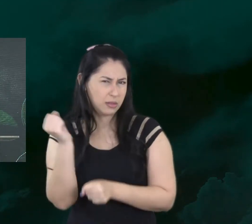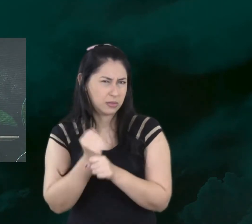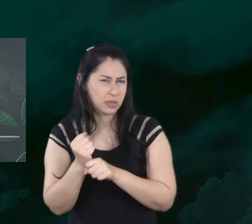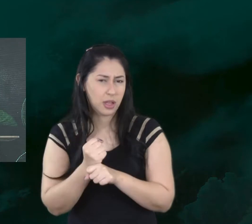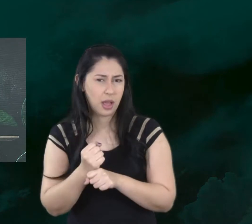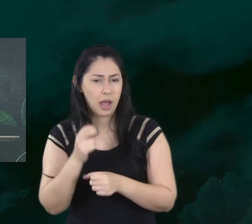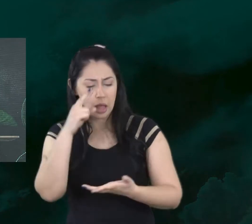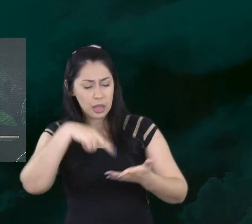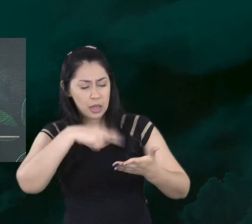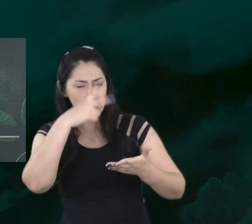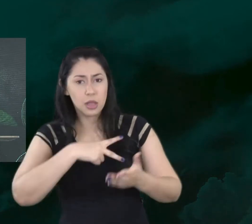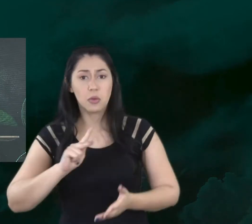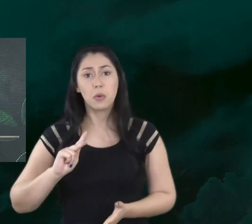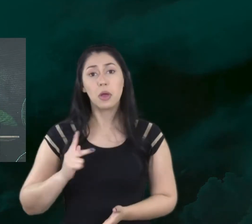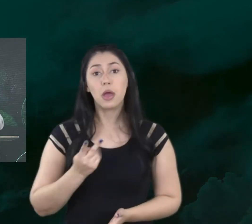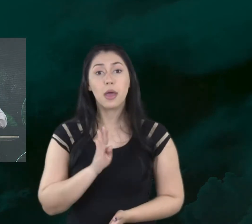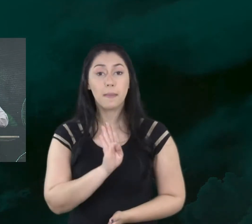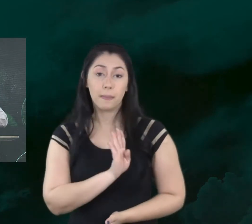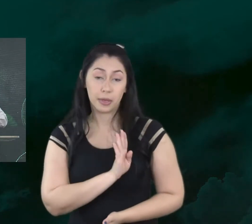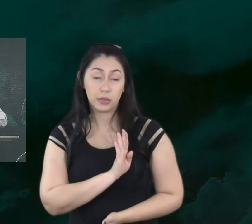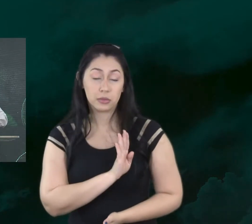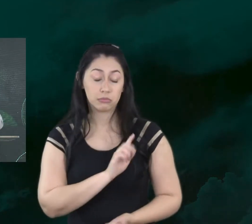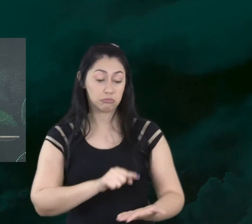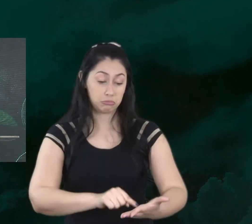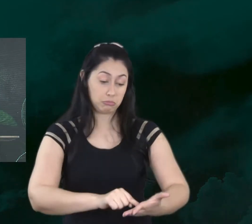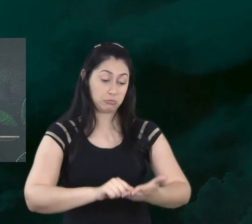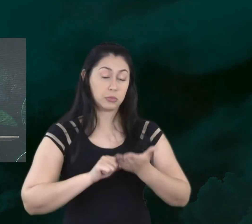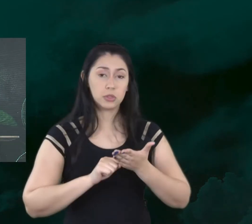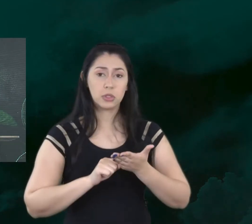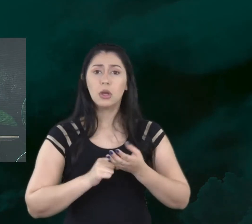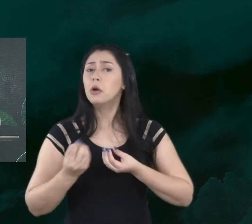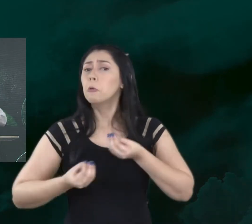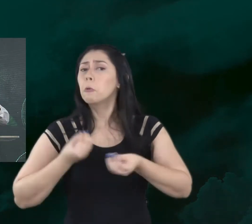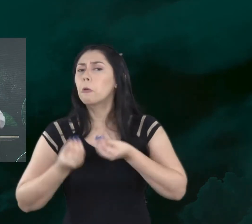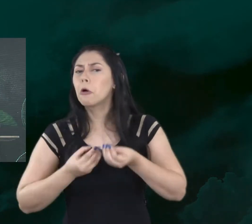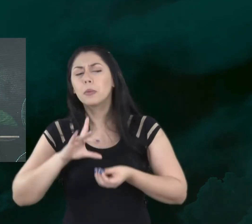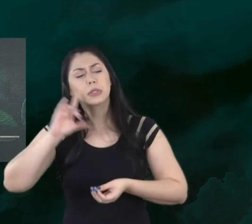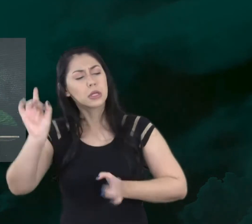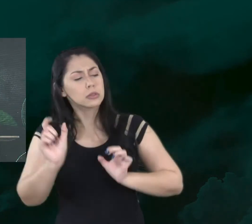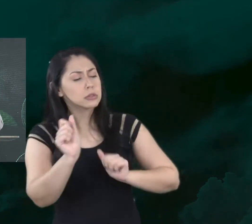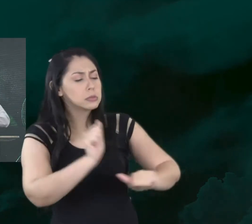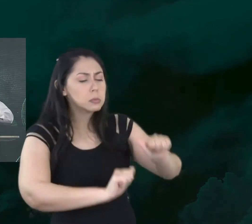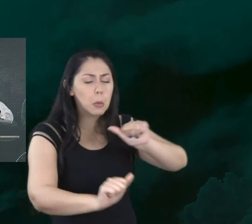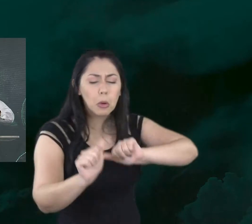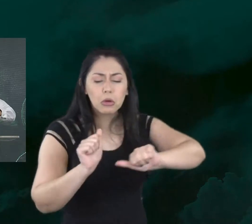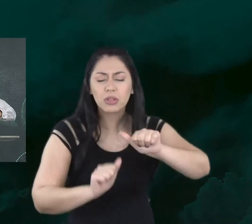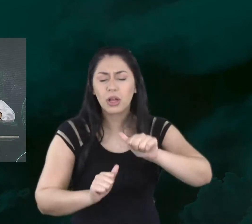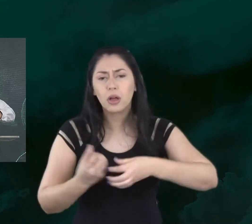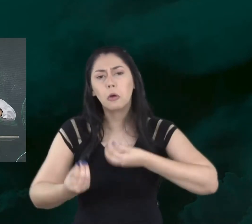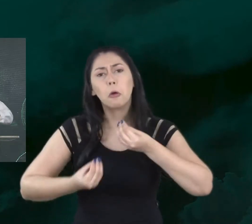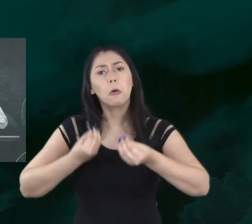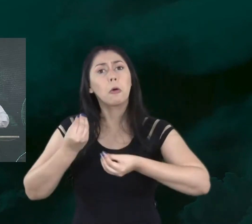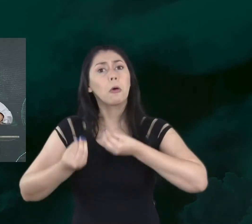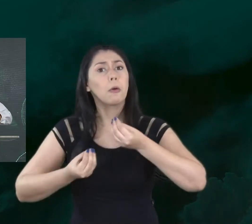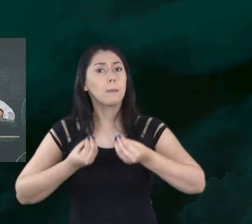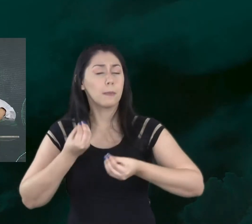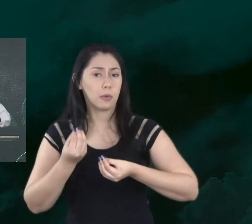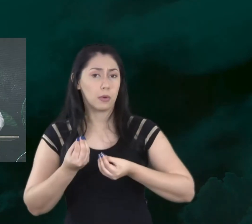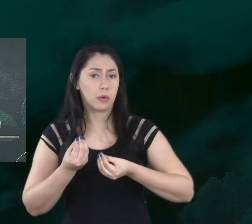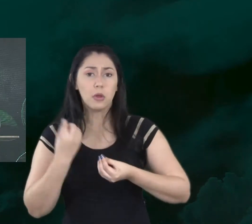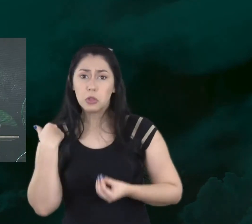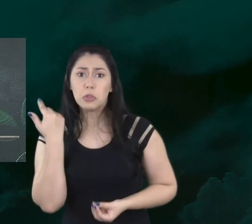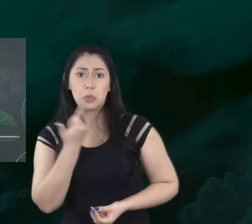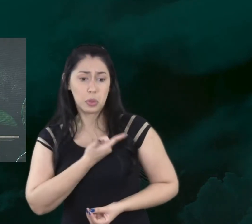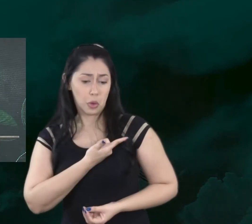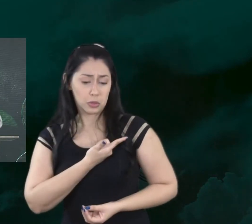de Hebreus, e o livro de Hebreus nos mostra como Deus vai fazer isso, como Deus vai nos glorificar, como Ele vai nos levar a